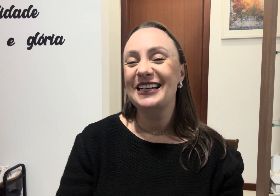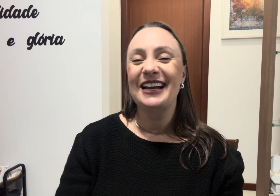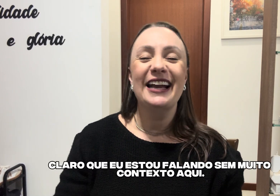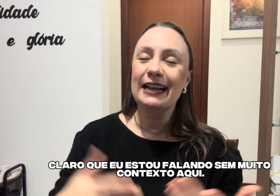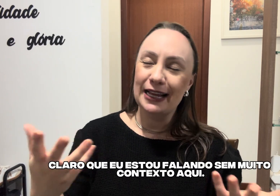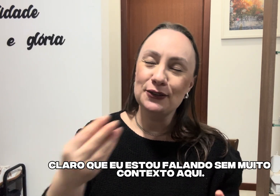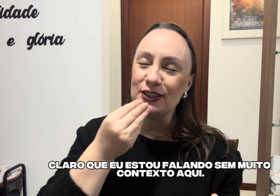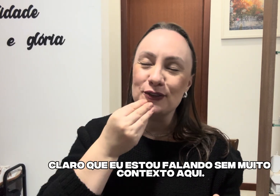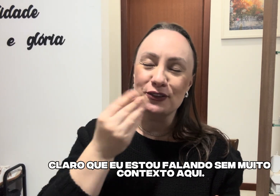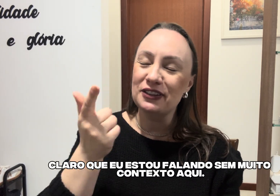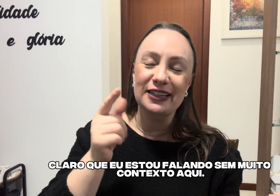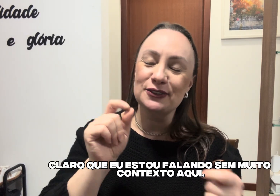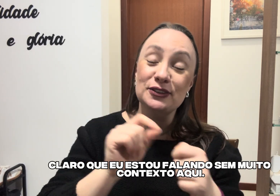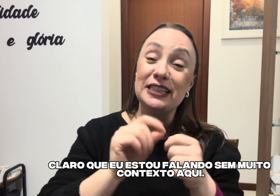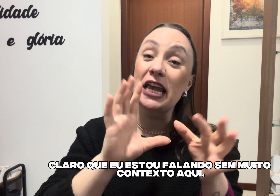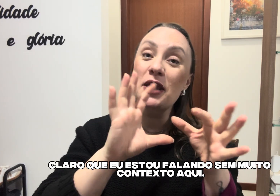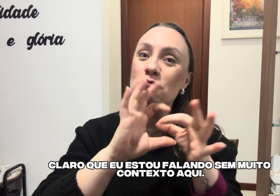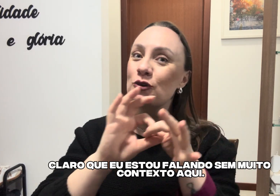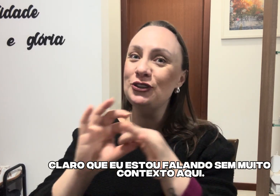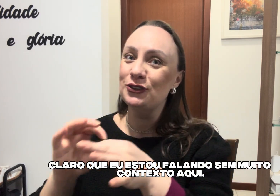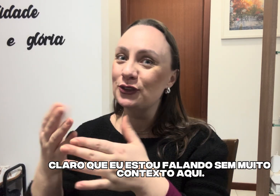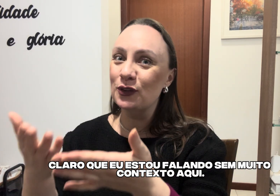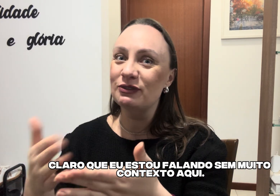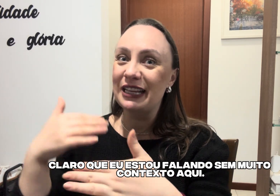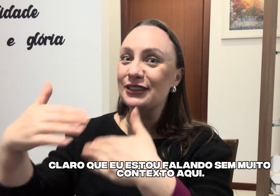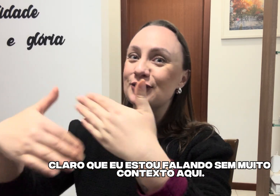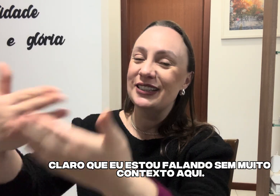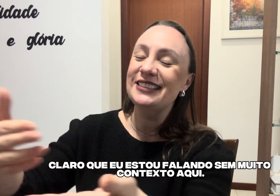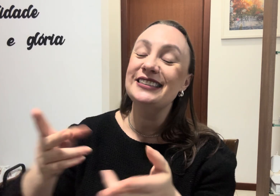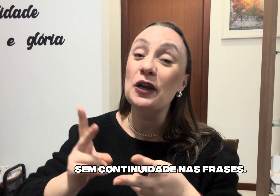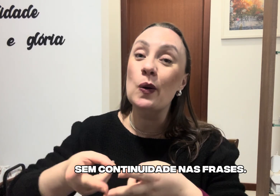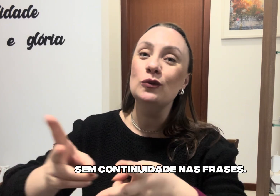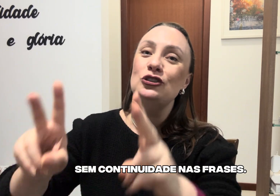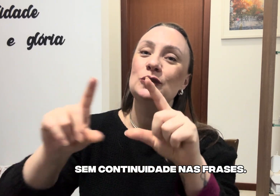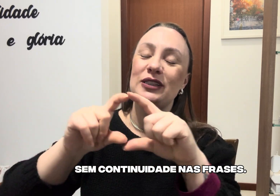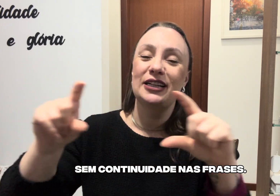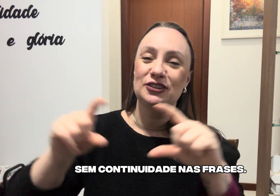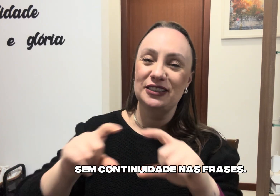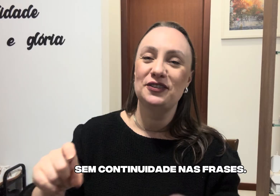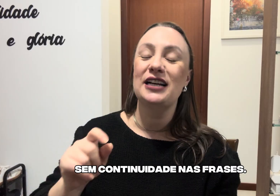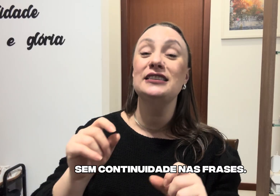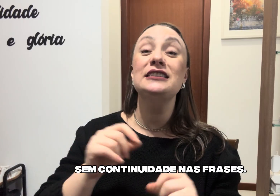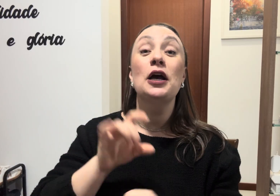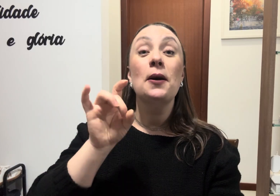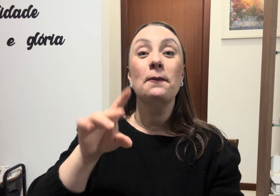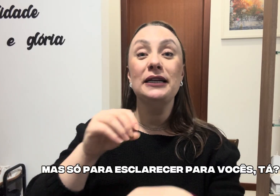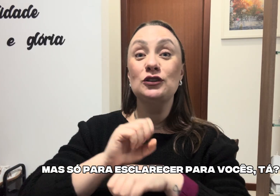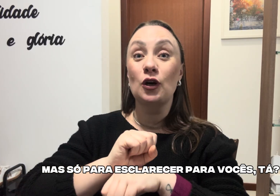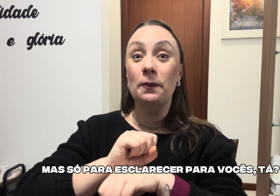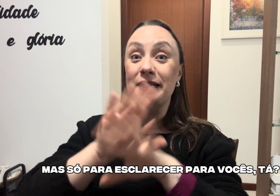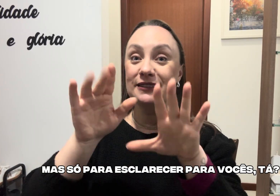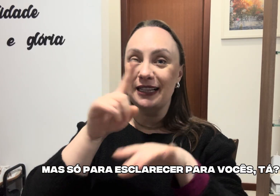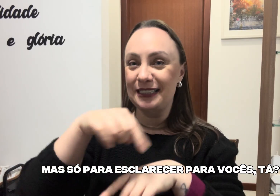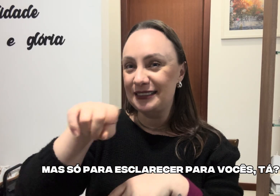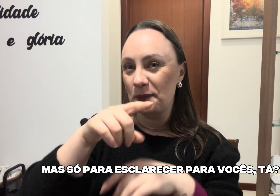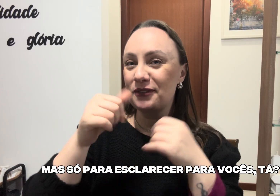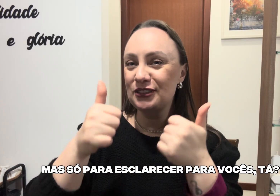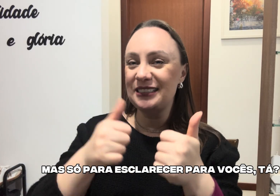É claro que eu tô falando sem muito contexto aí, sem continuidade nas frases, mas só para esclarecer para vocês,